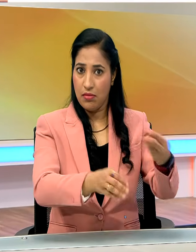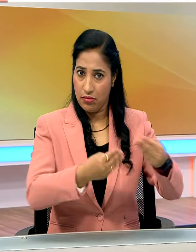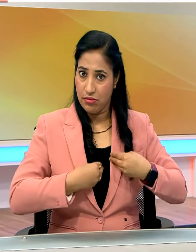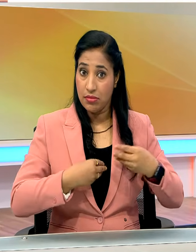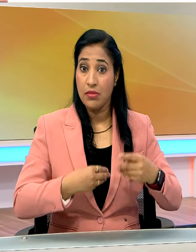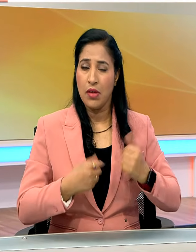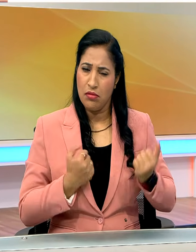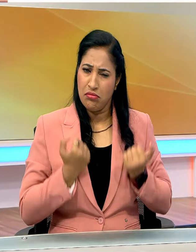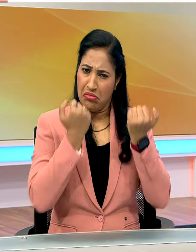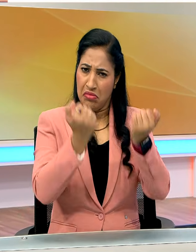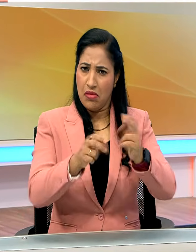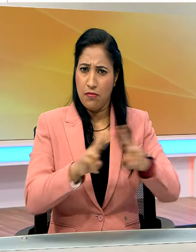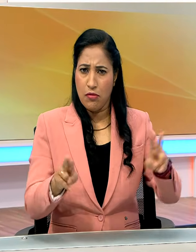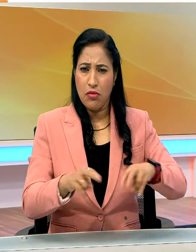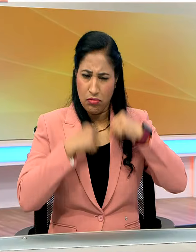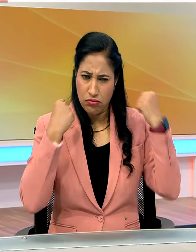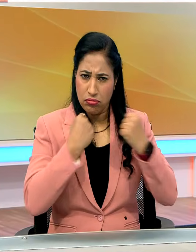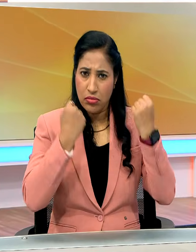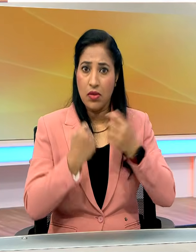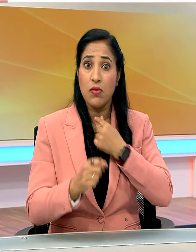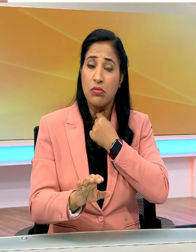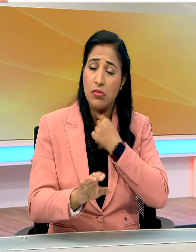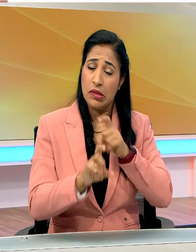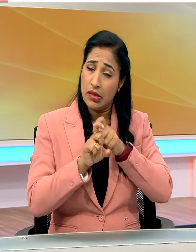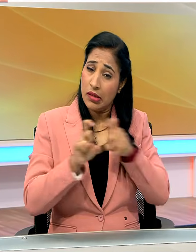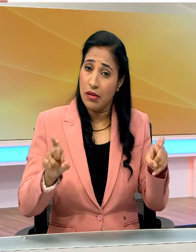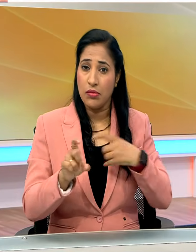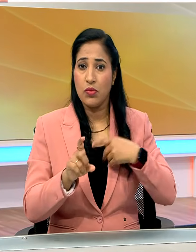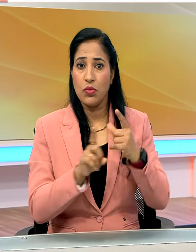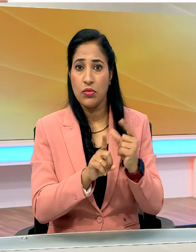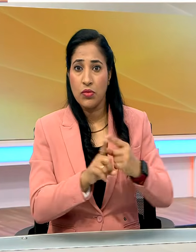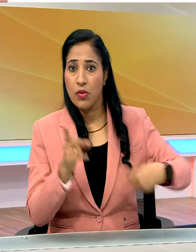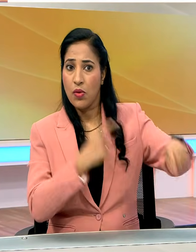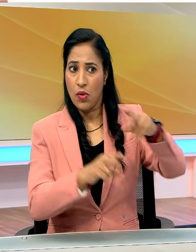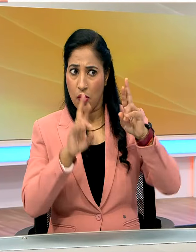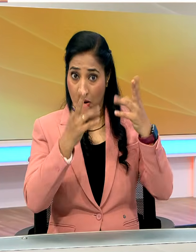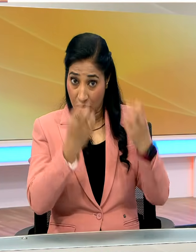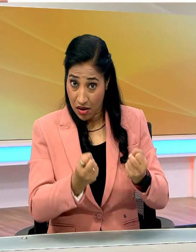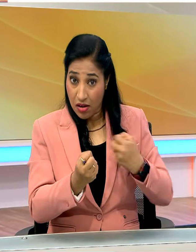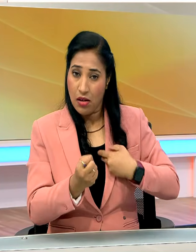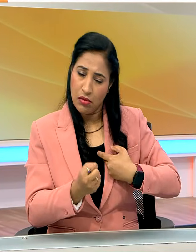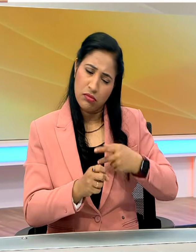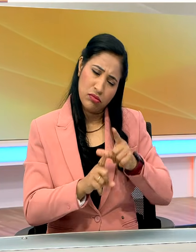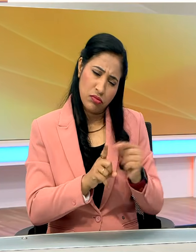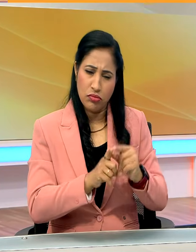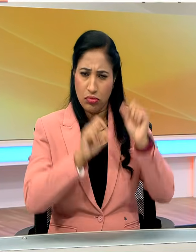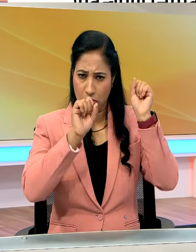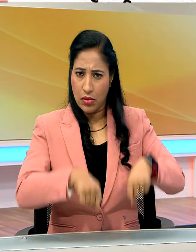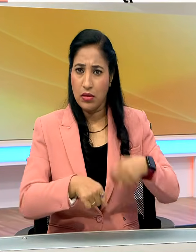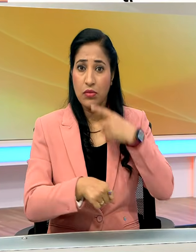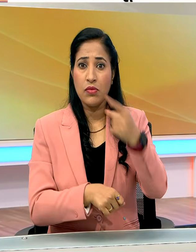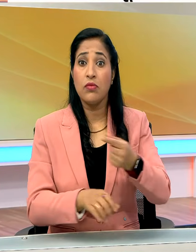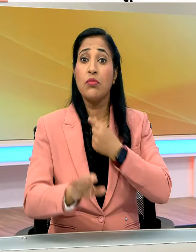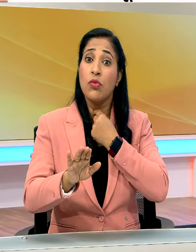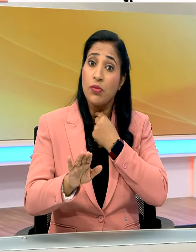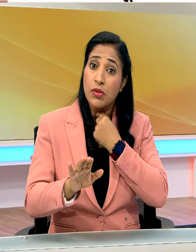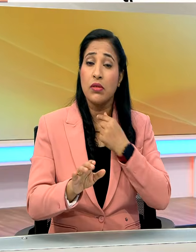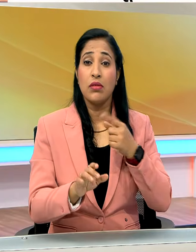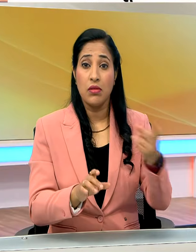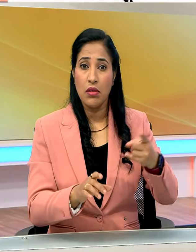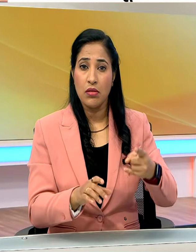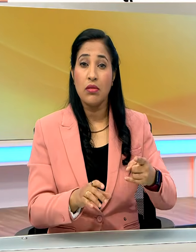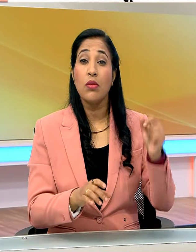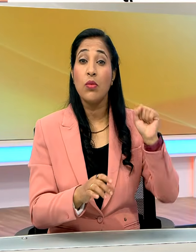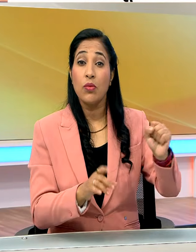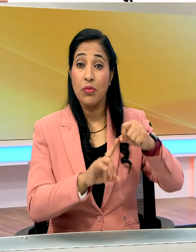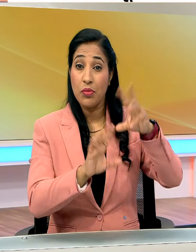पूर्ण समर्पण, निष्ठा और ईमानदारी के साथ हर किसी की अपेक्षाओं पर खरा उतरने का संकल्प लेता हूँ। देश के यशस्वी